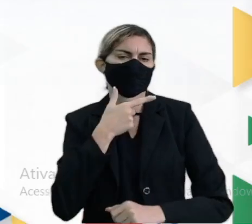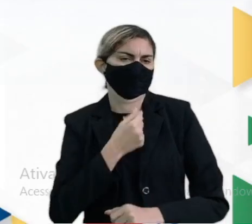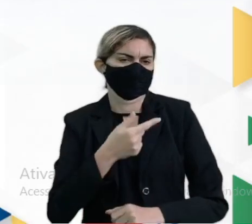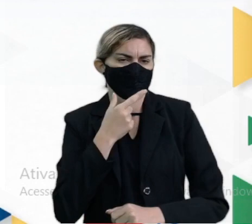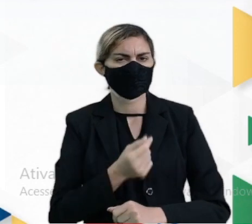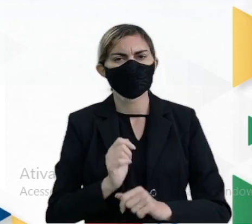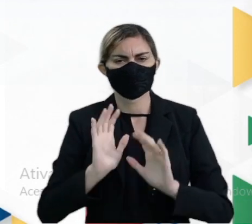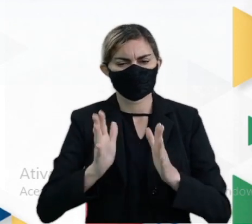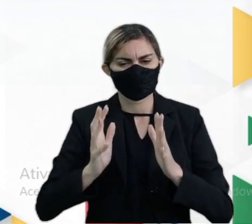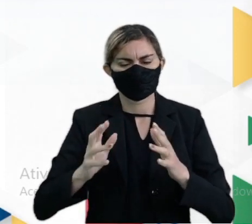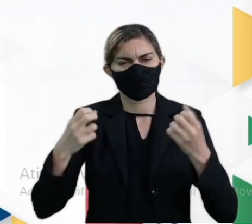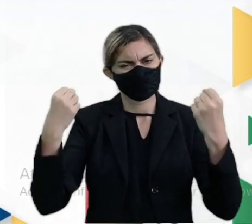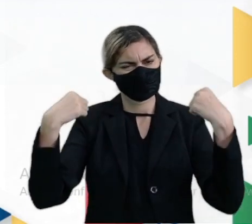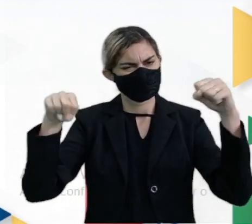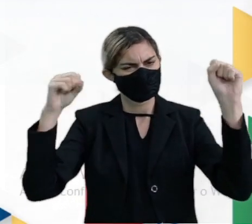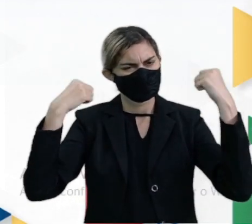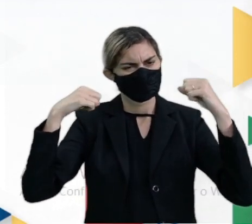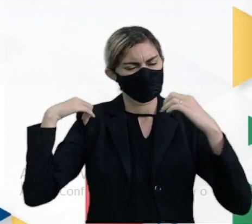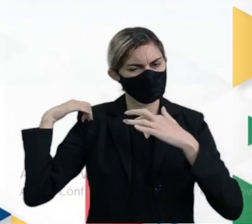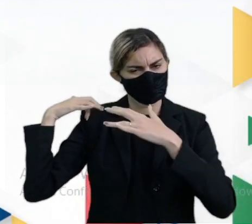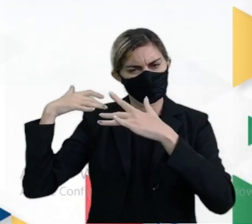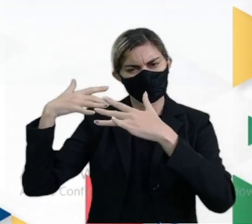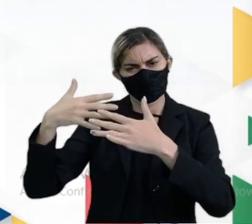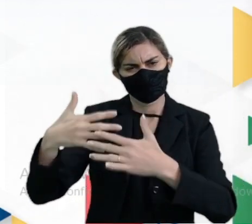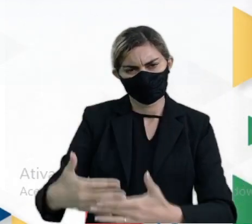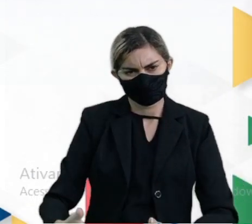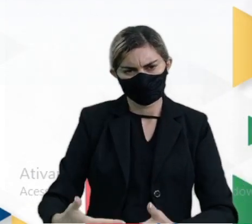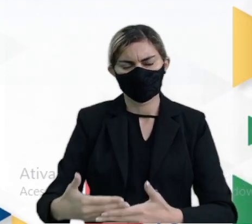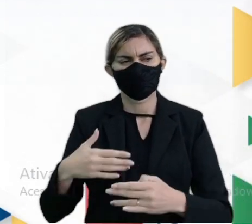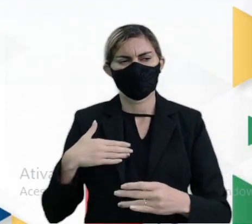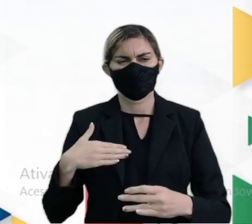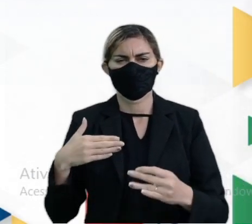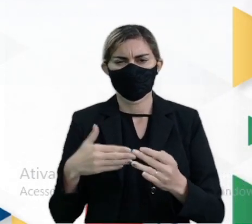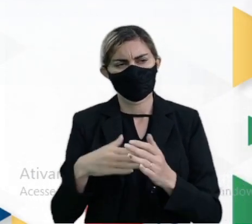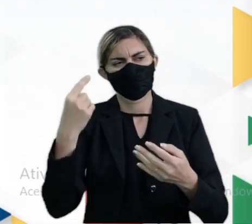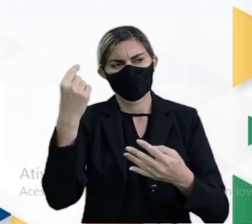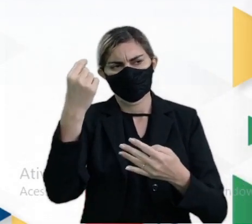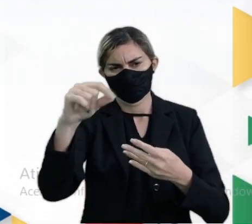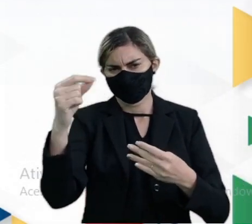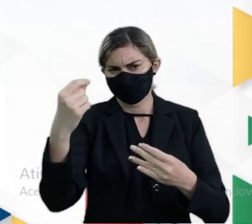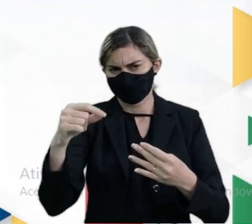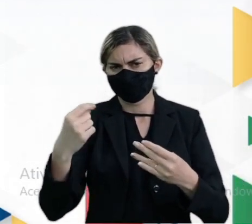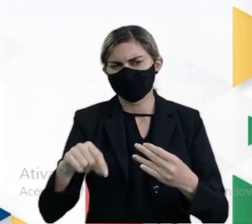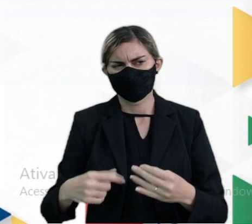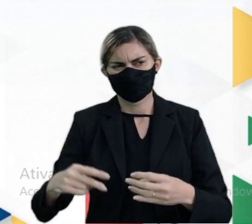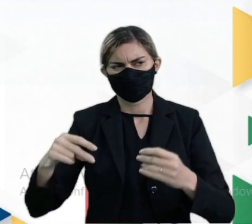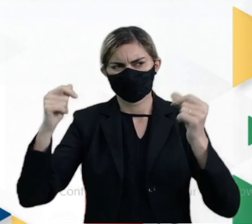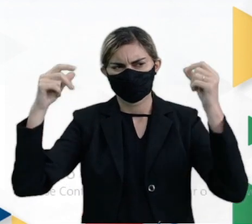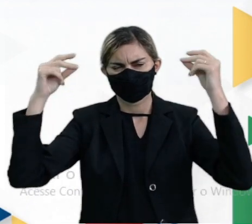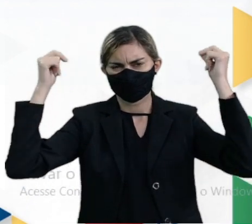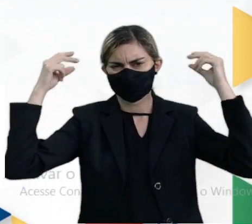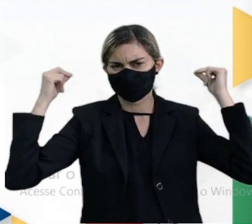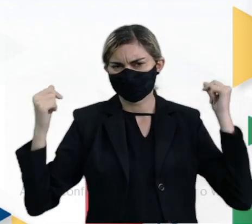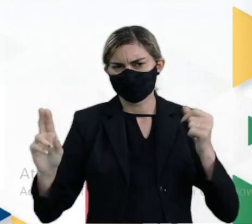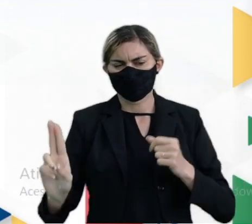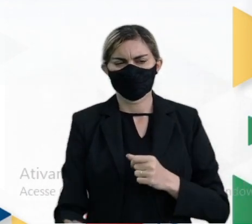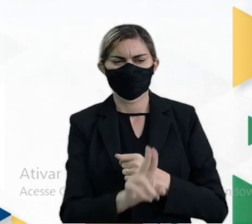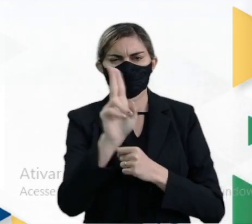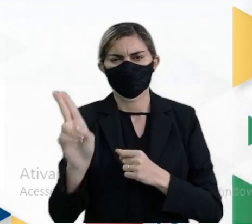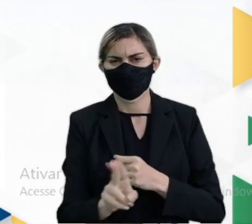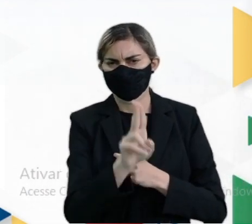ela já vem ali desde a pré-história, né? Ela meio que se afirmou na antiguidade, né? Onde ela era